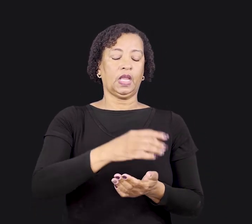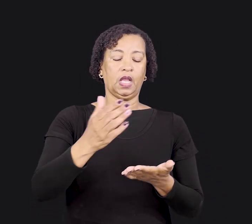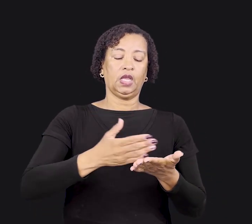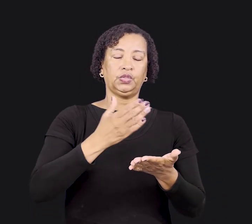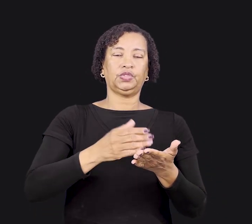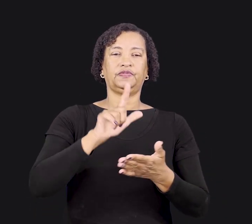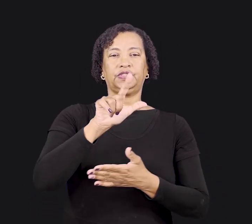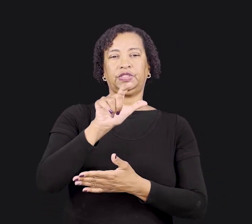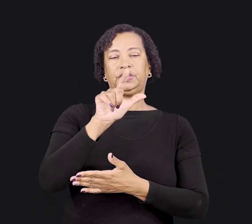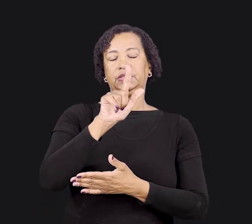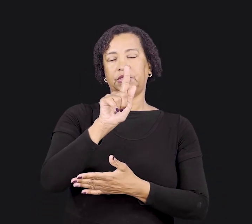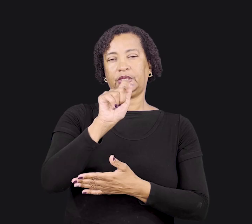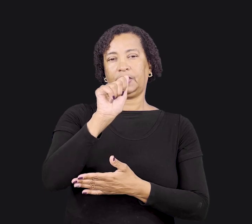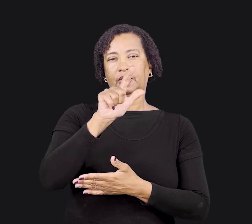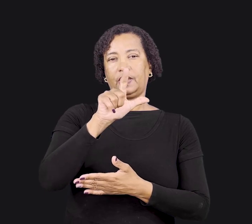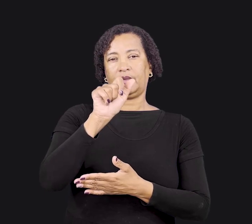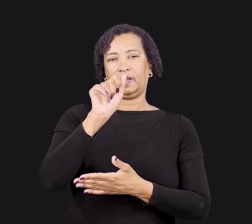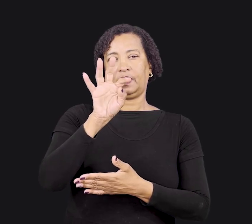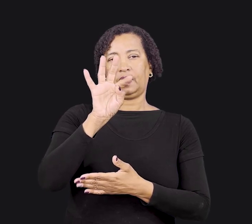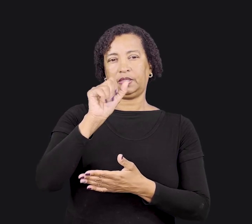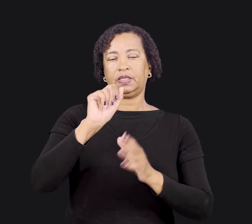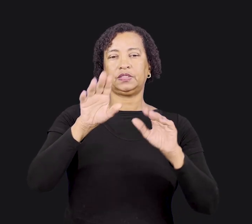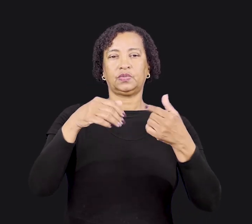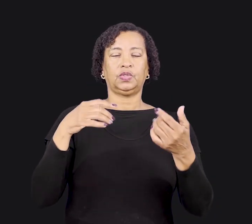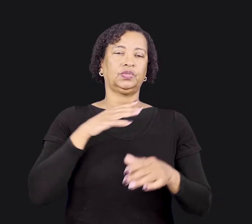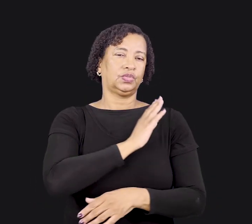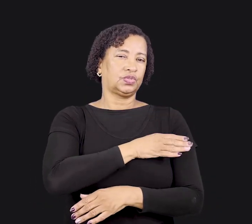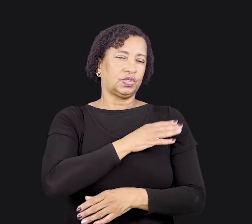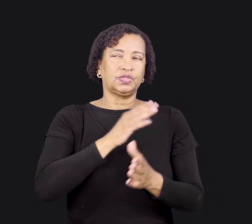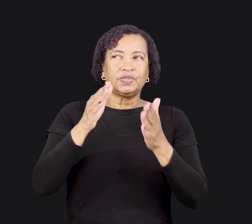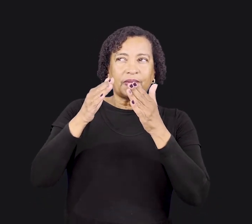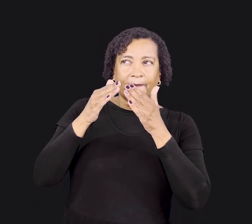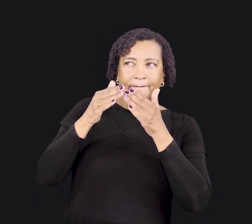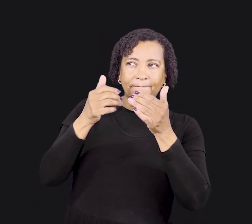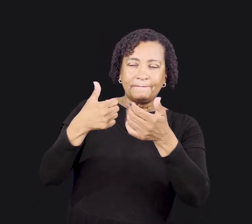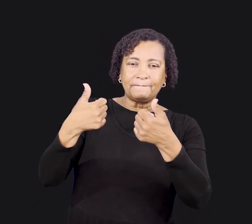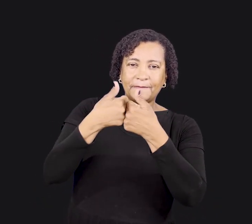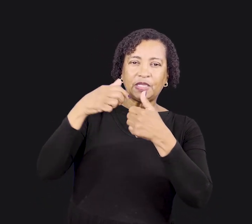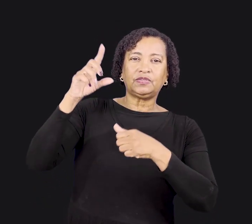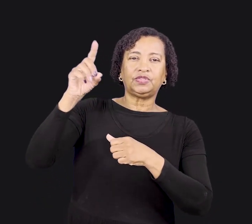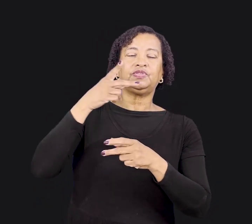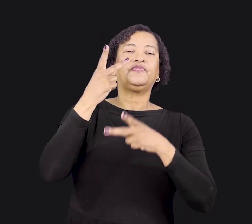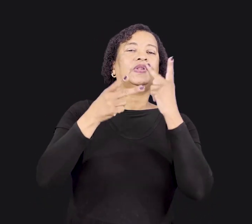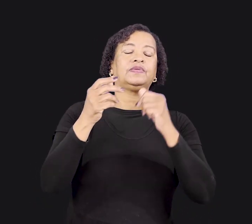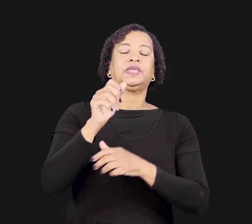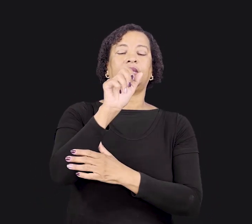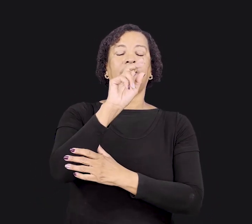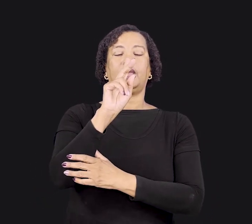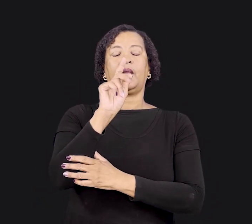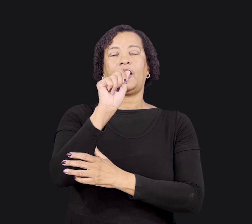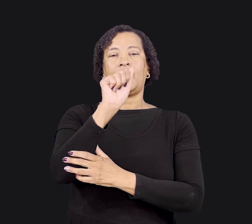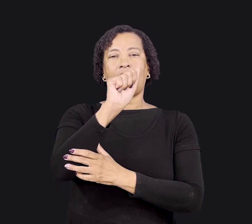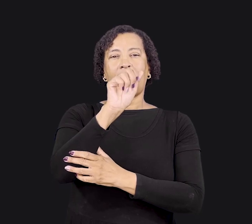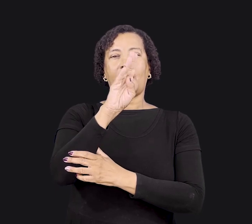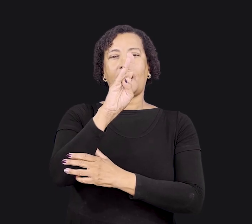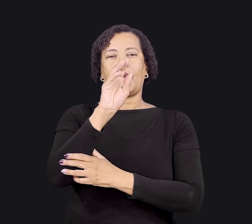nosso coração está perto de Deus, chamamos por Ele como um Abba Pai, que significa meu